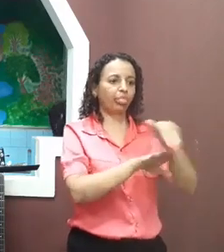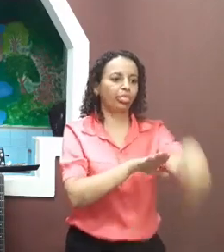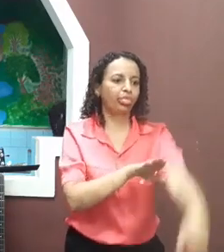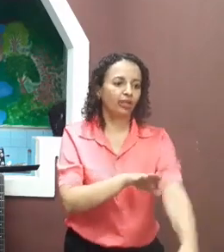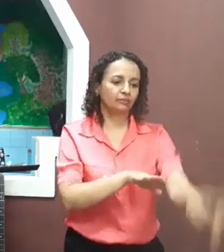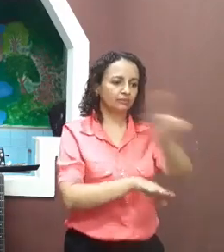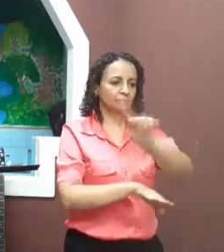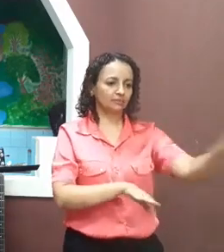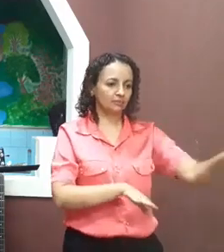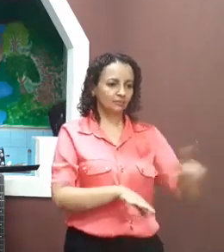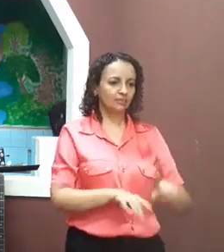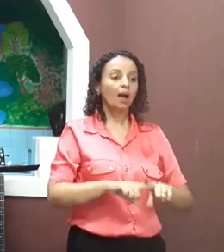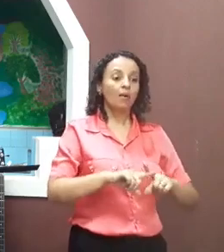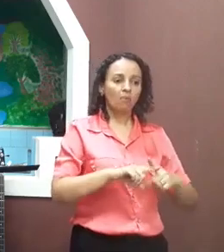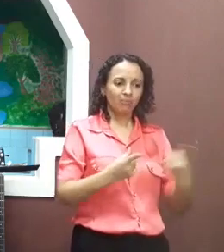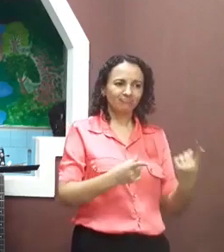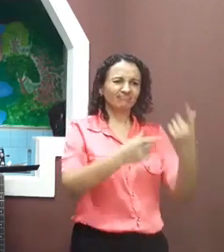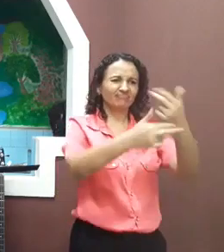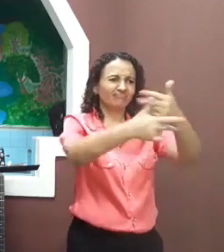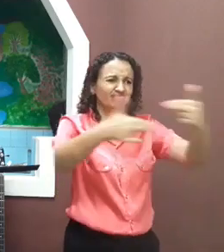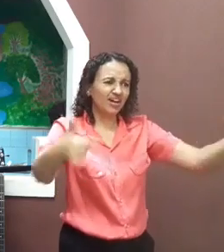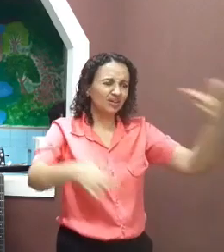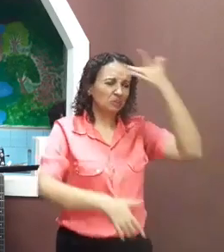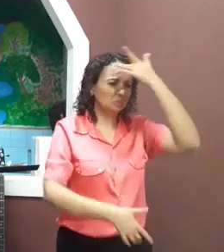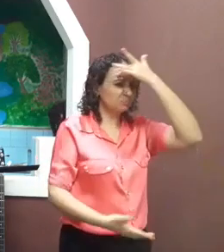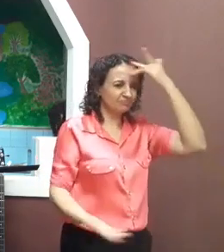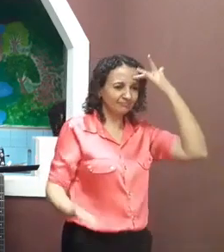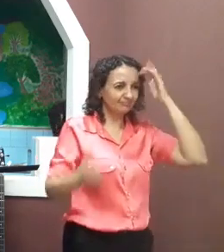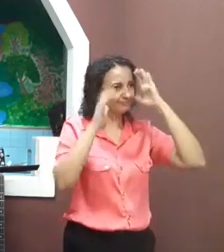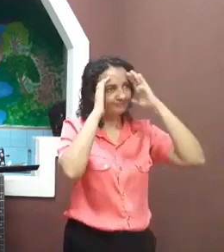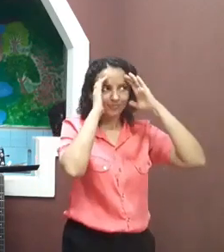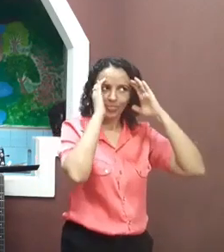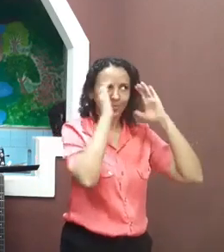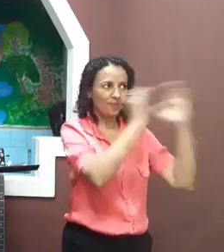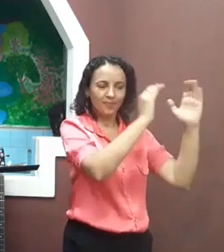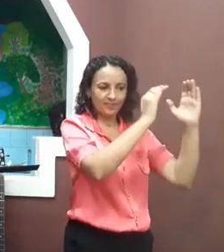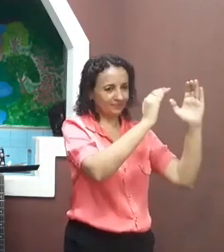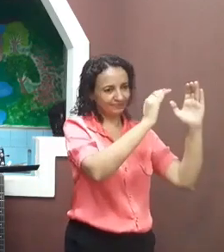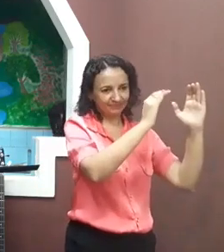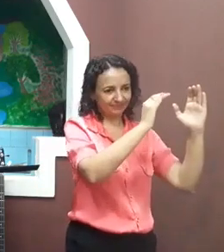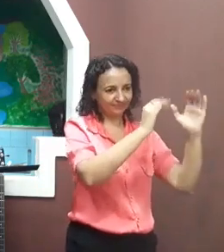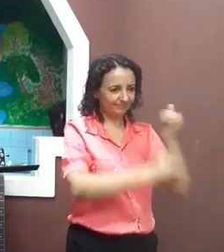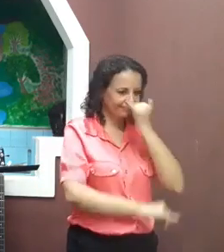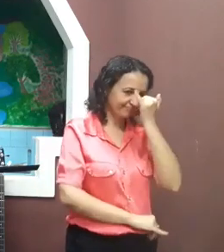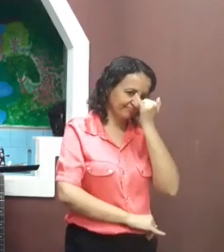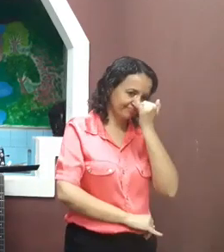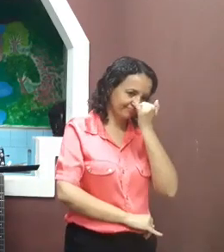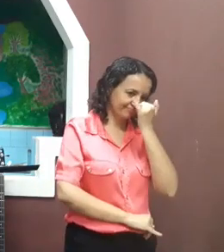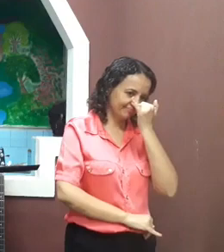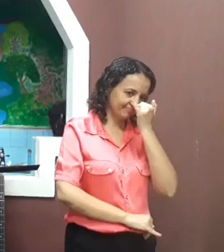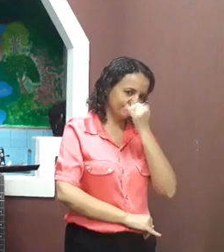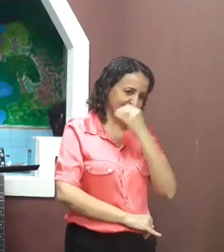caindo porque não ouvem a instrução. Hoje eu tenho uma instrução para